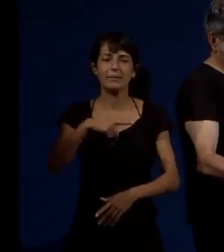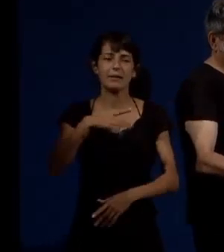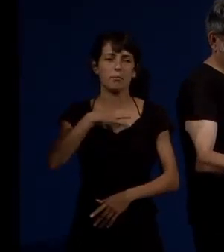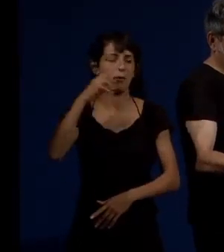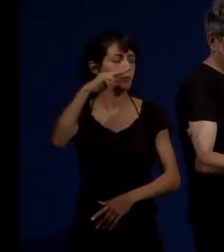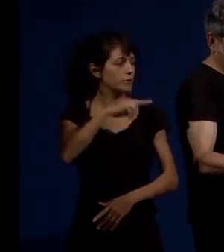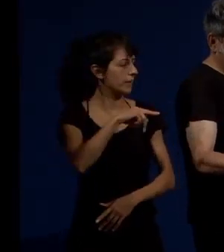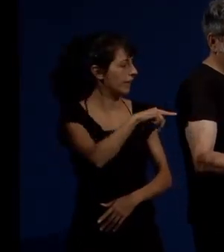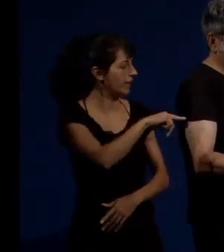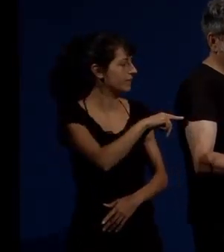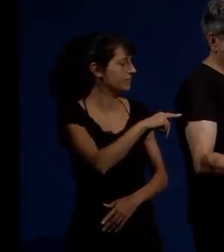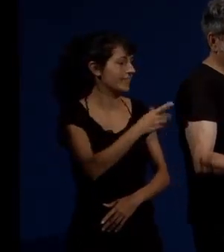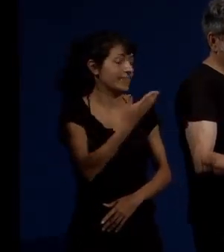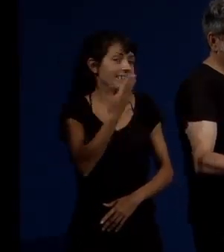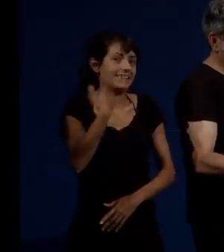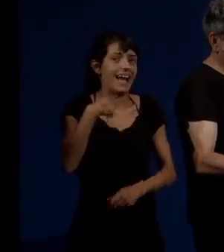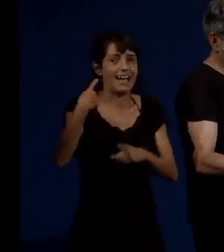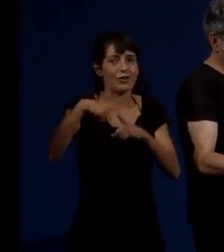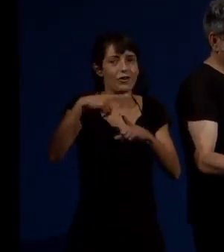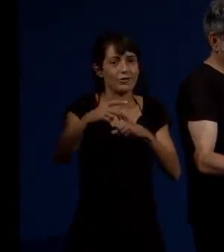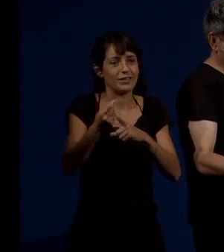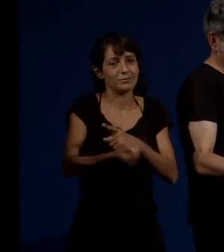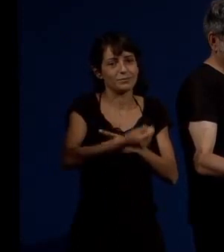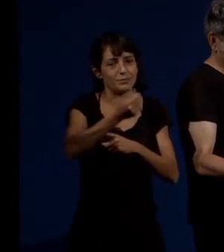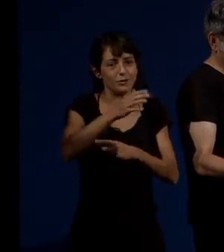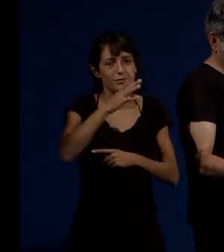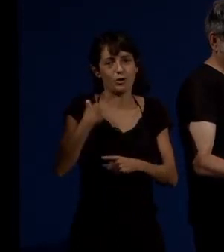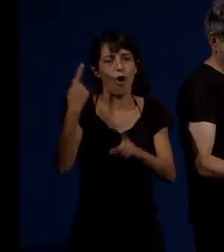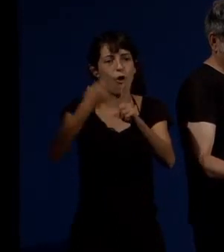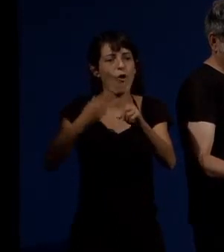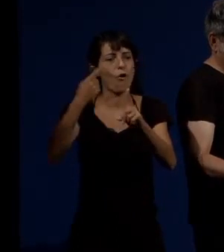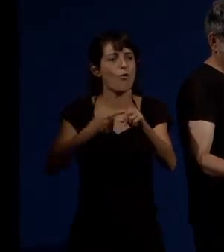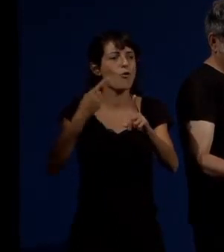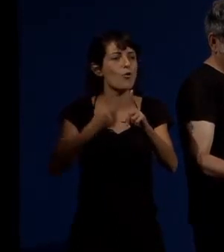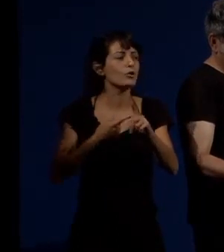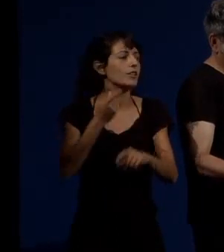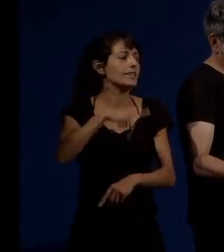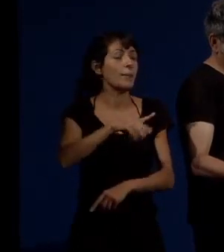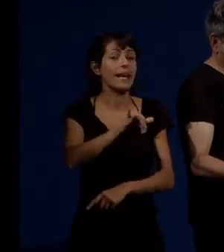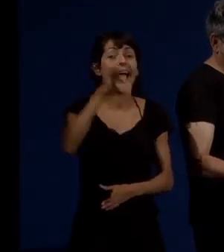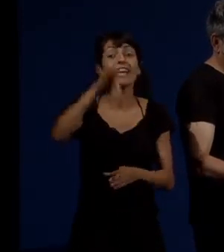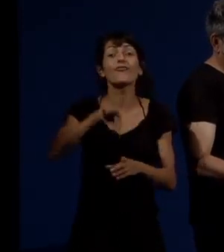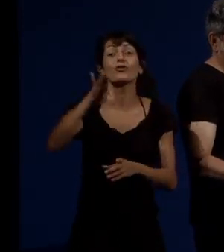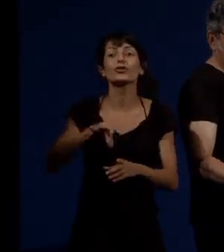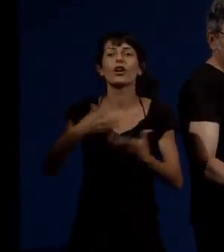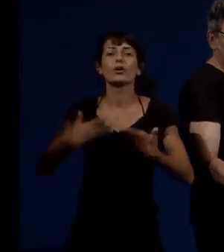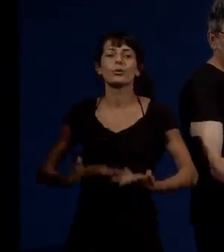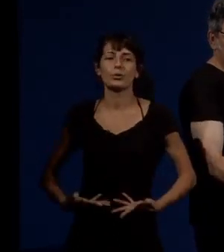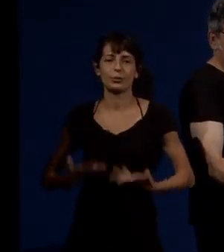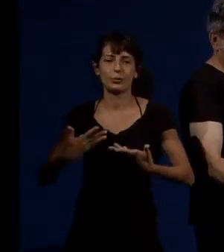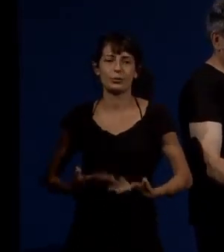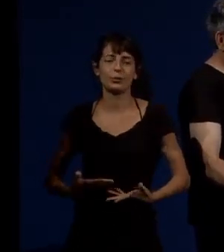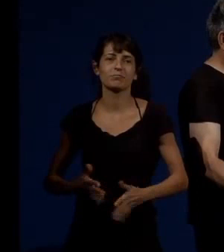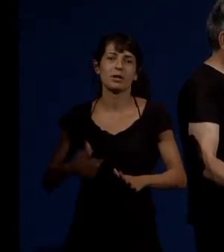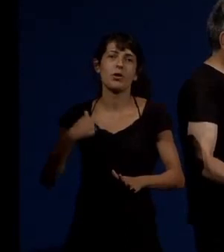caixa desmantelada, xa queda como hipótese da política do señor Feijóo. Ten tamén infusións relax, será para que